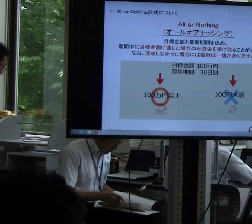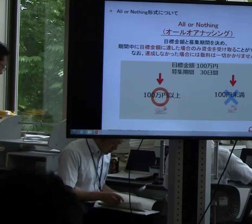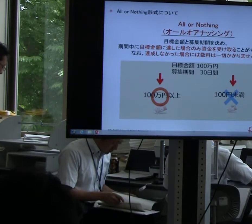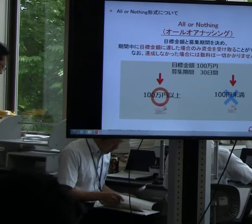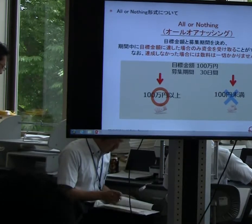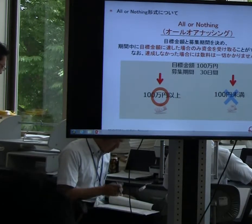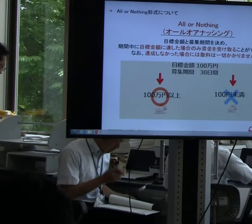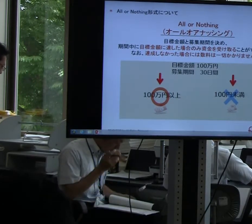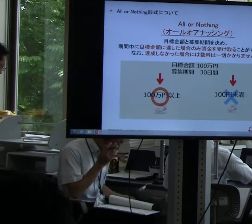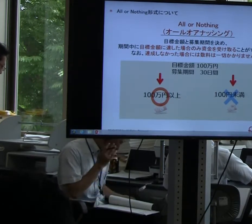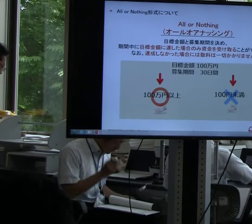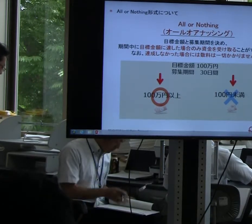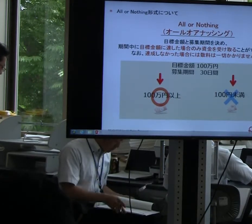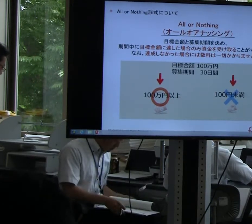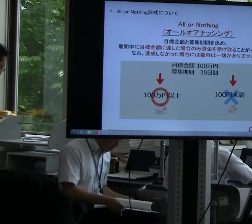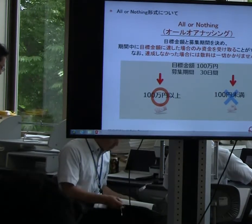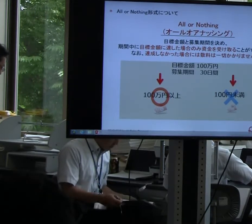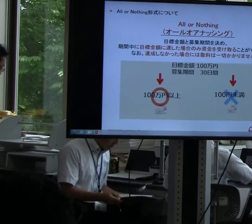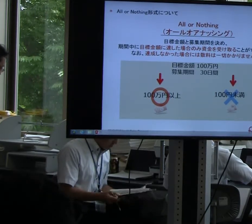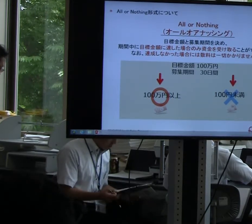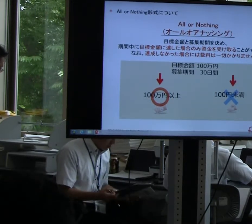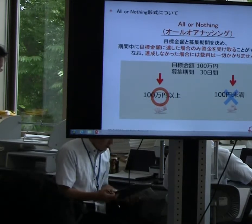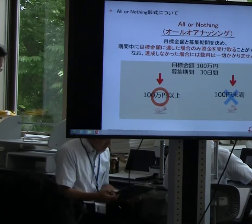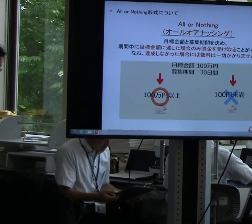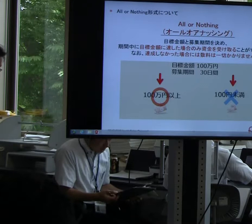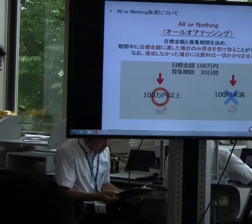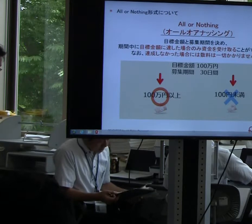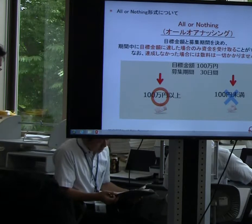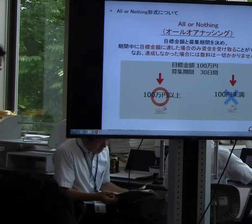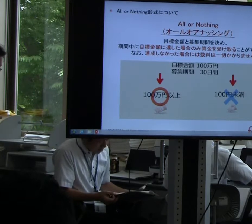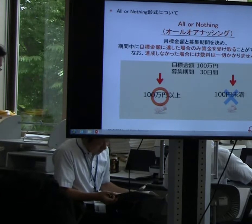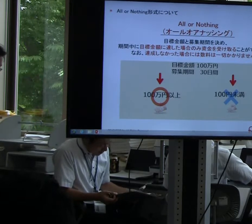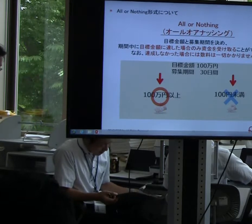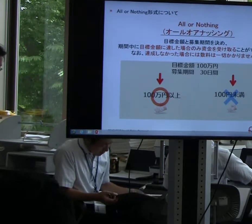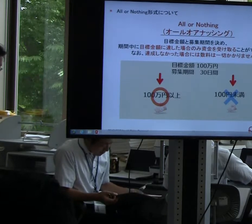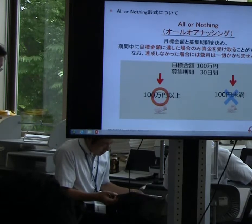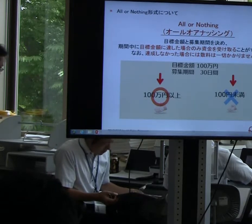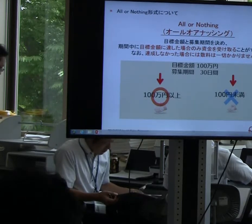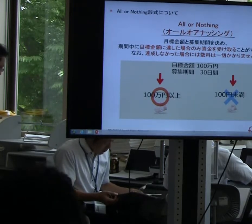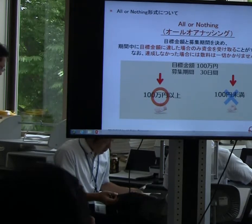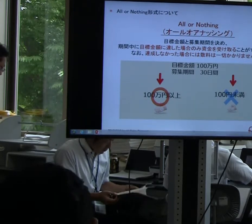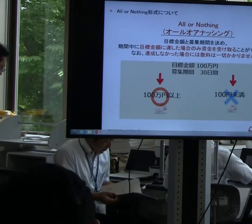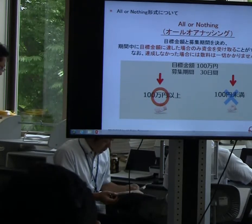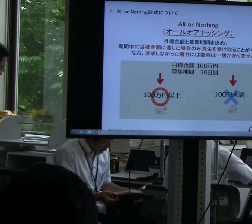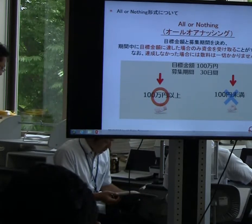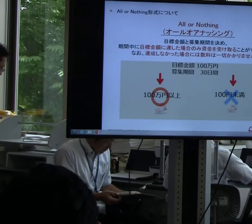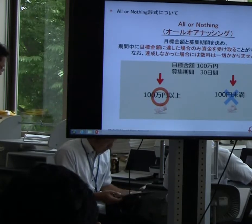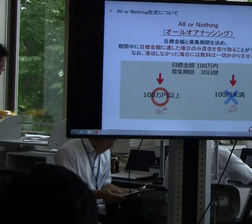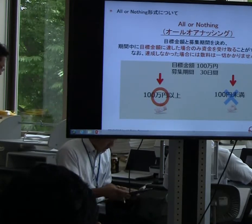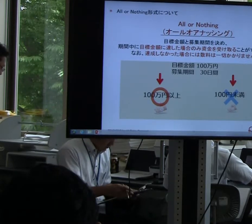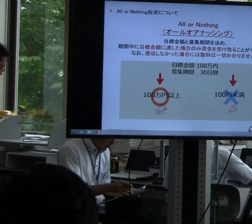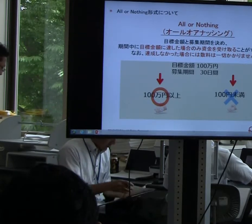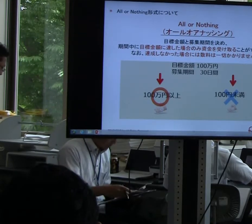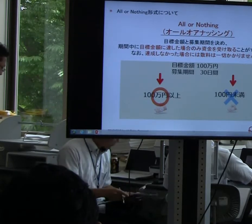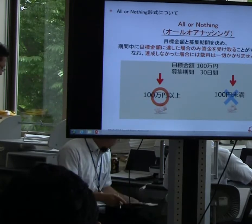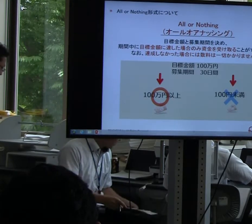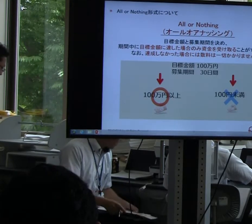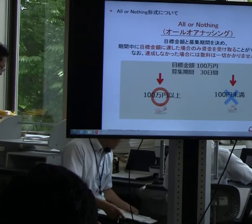クトについては資金を受け取ることができないので、先ほどカードで決済した方々に対しては資